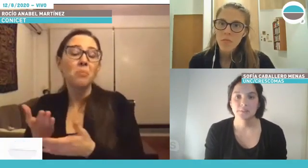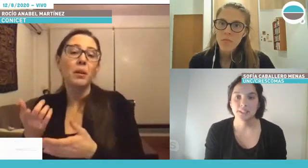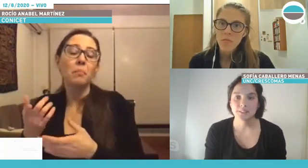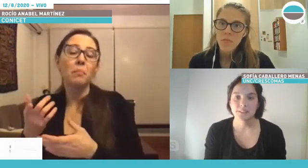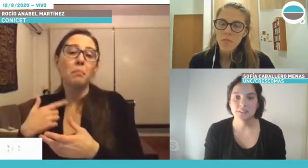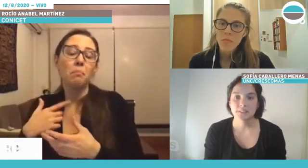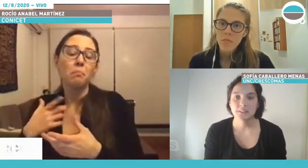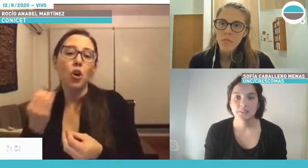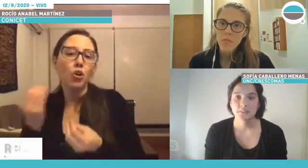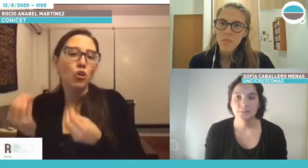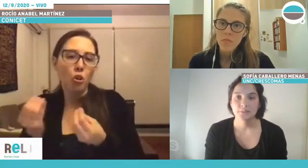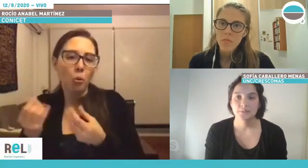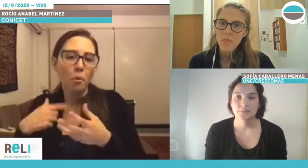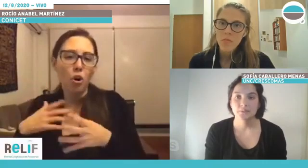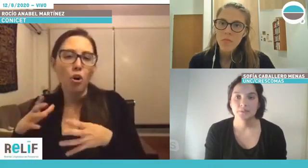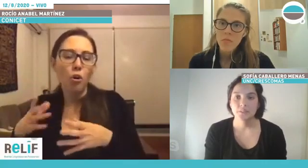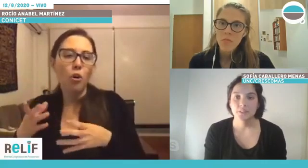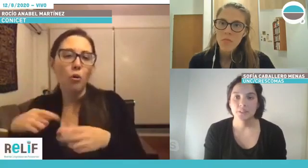Entonces mi tesis,